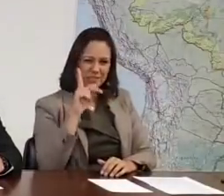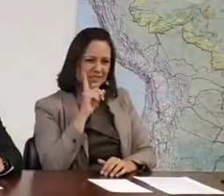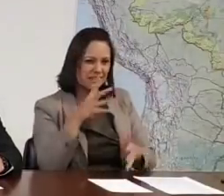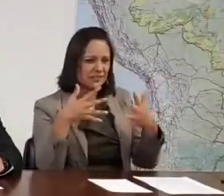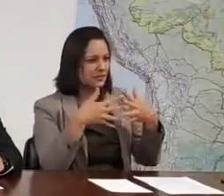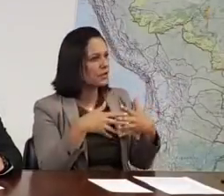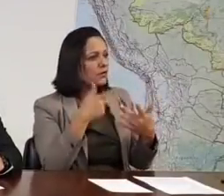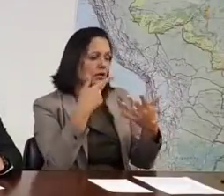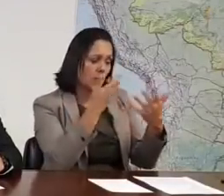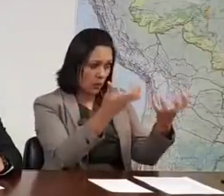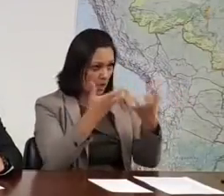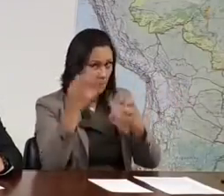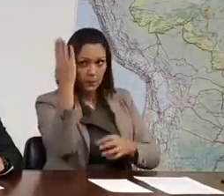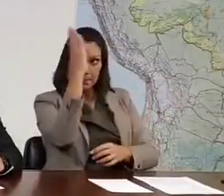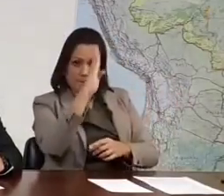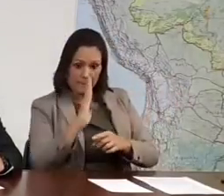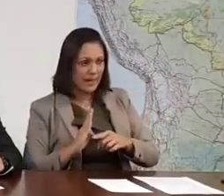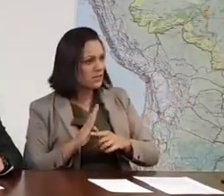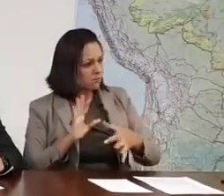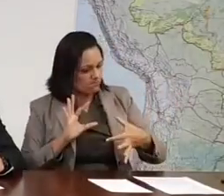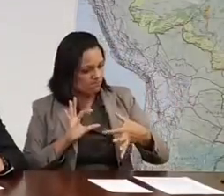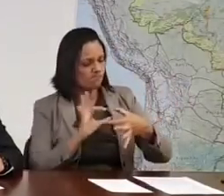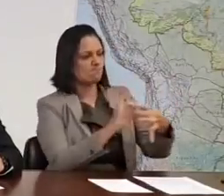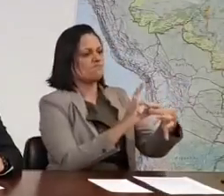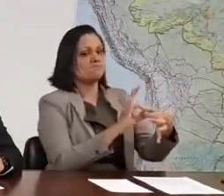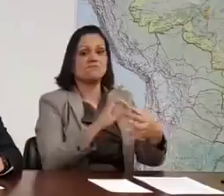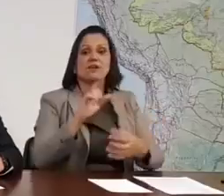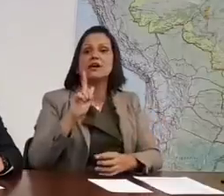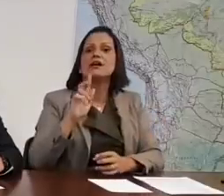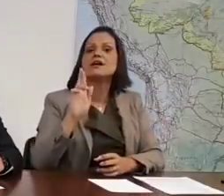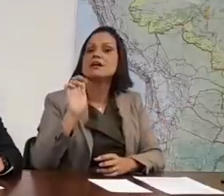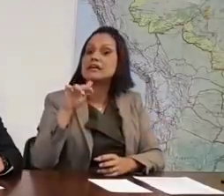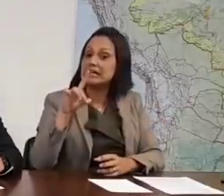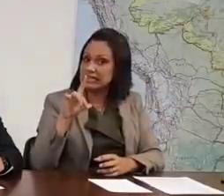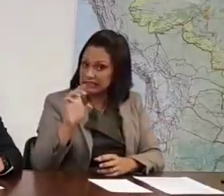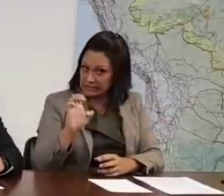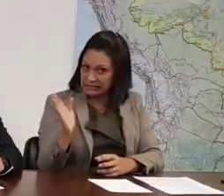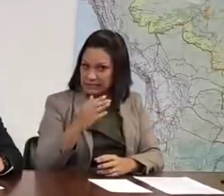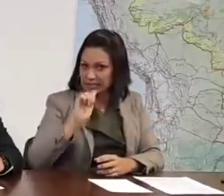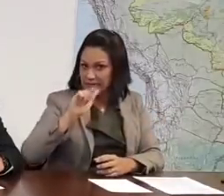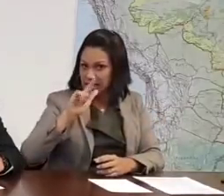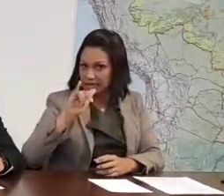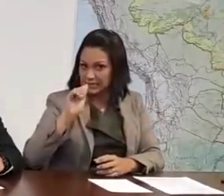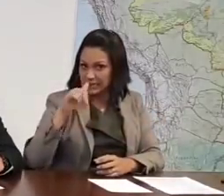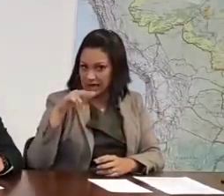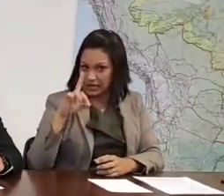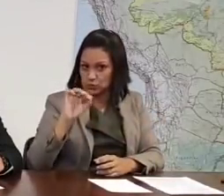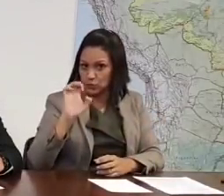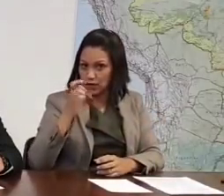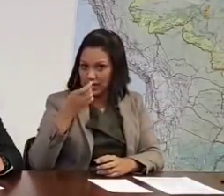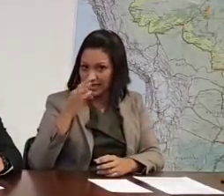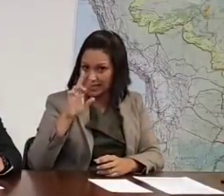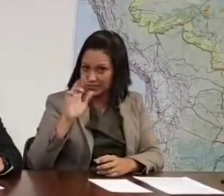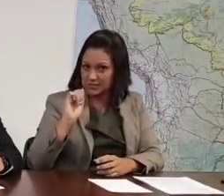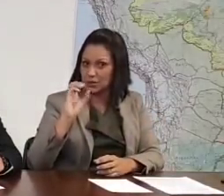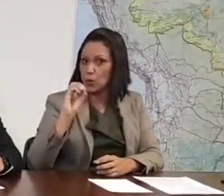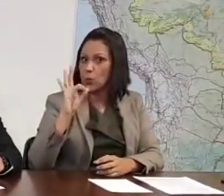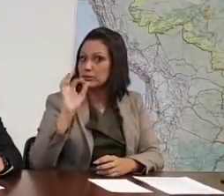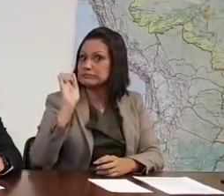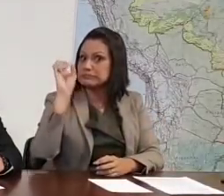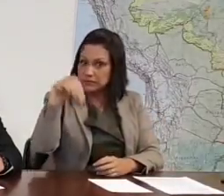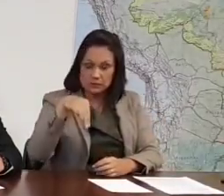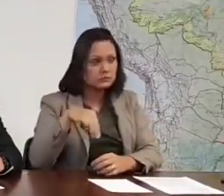na condição de grande aliado extra-OTAN. E há duas semanas ele também enviou essa mensagem ao Congresso